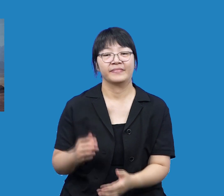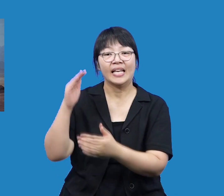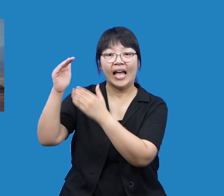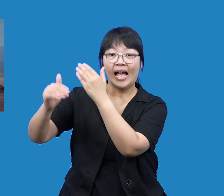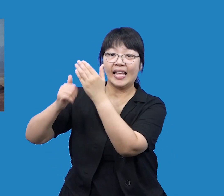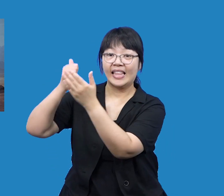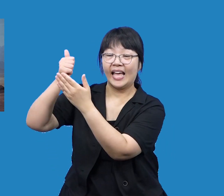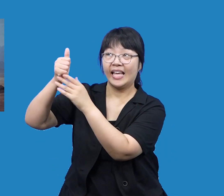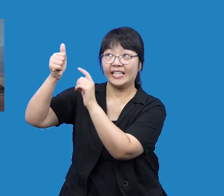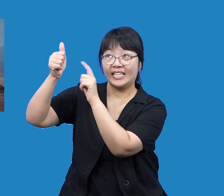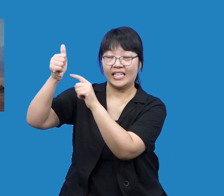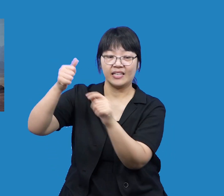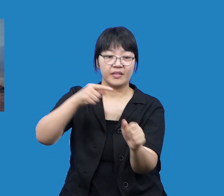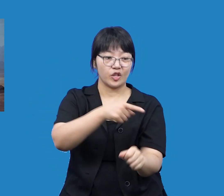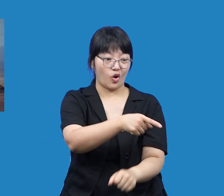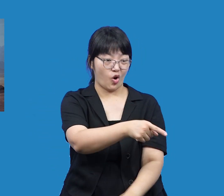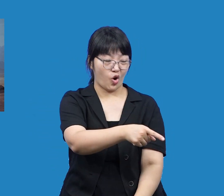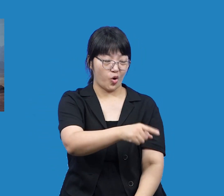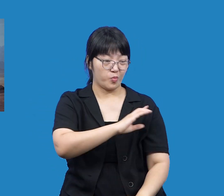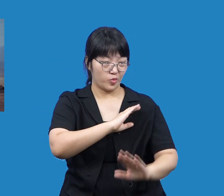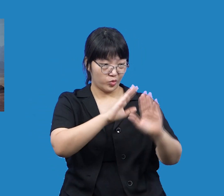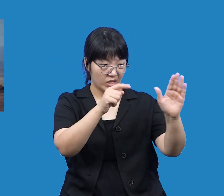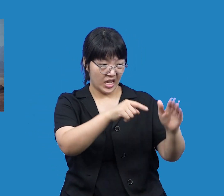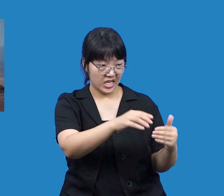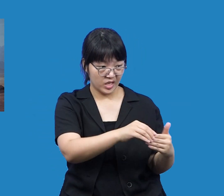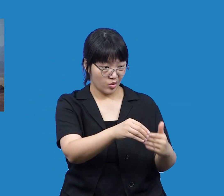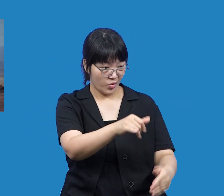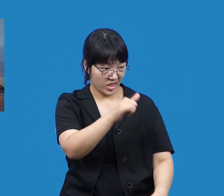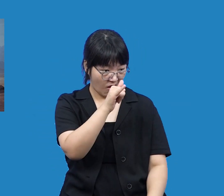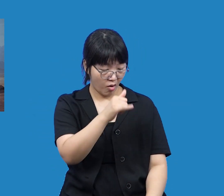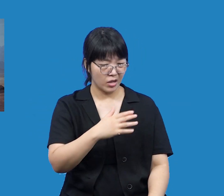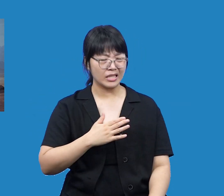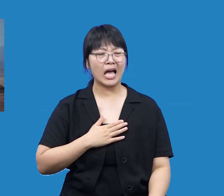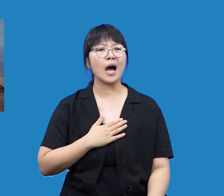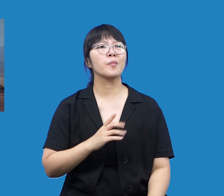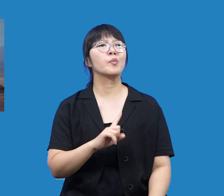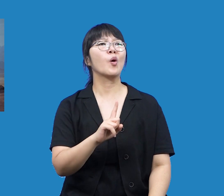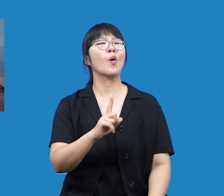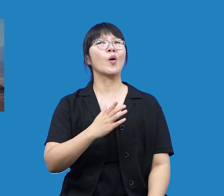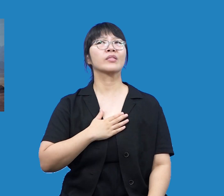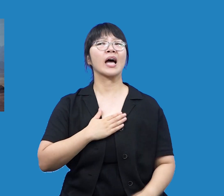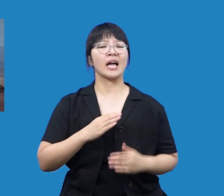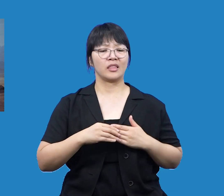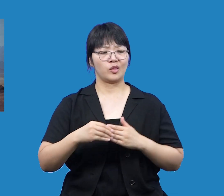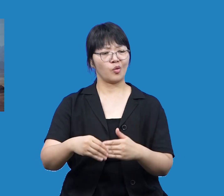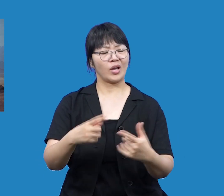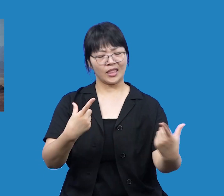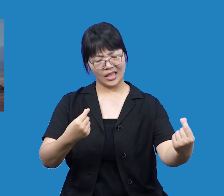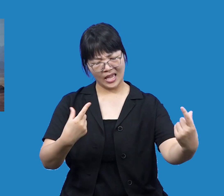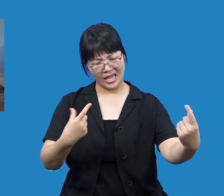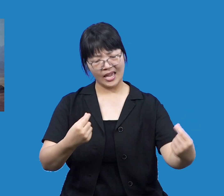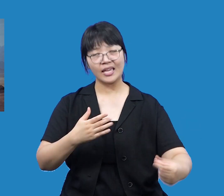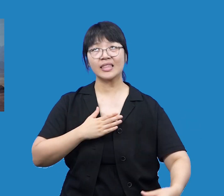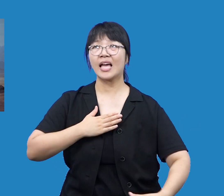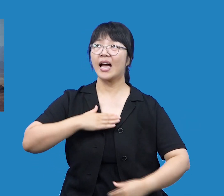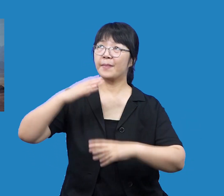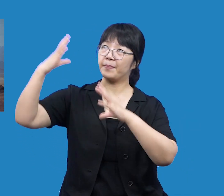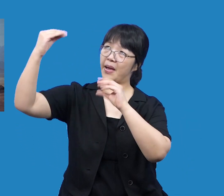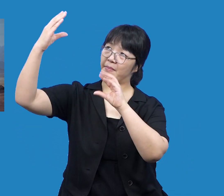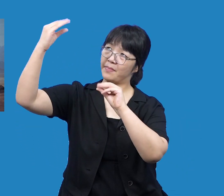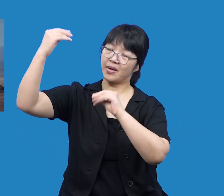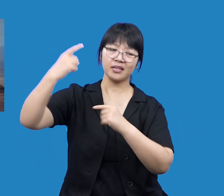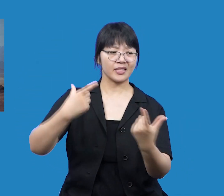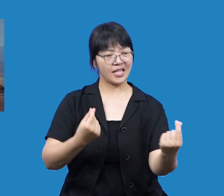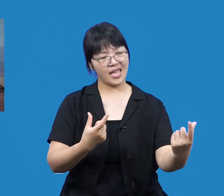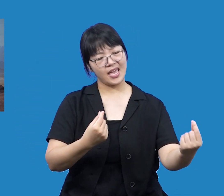하나님이 그렇게 너를 인도하셨다면 형제들인 우리에게도 그 하나님이 말씀하지 아니하셨겠느냐?